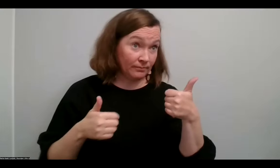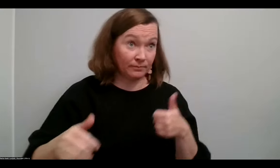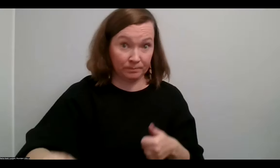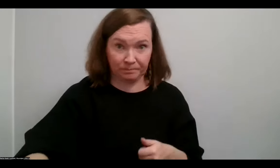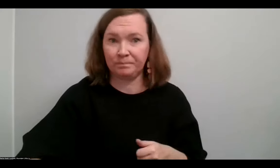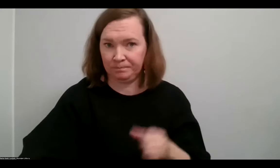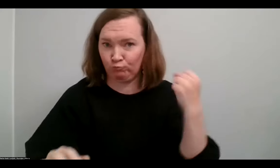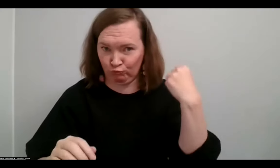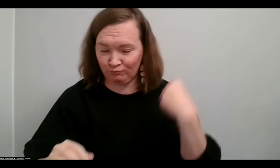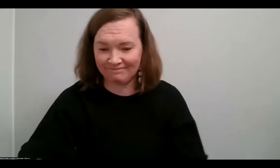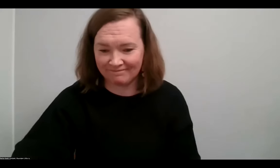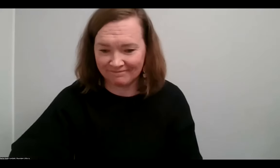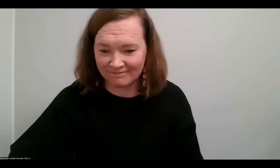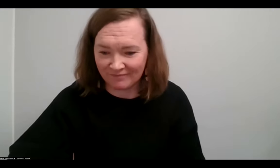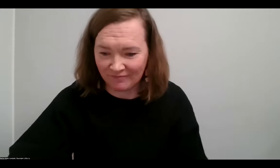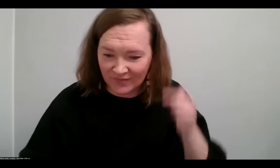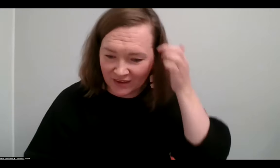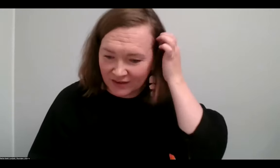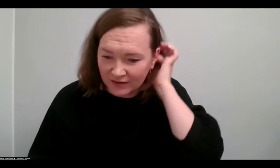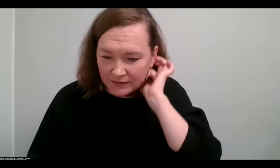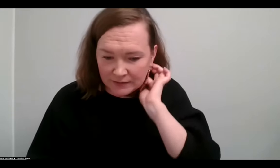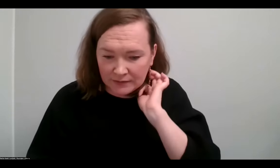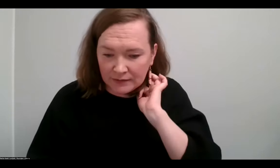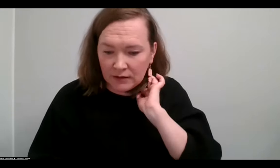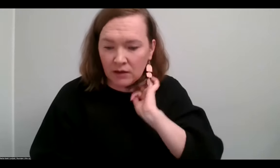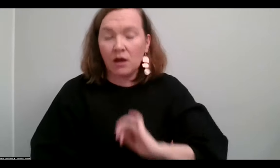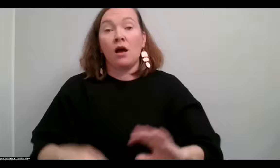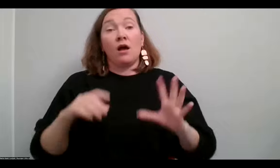Eli onhan se siellä chatissa, Laura. Kyllä.